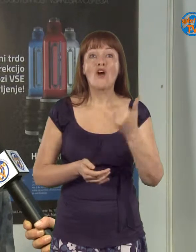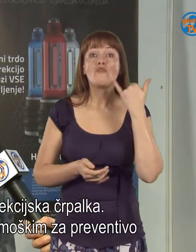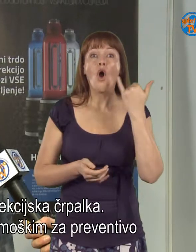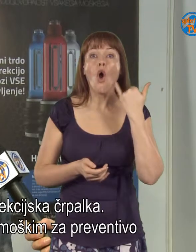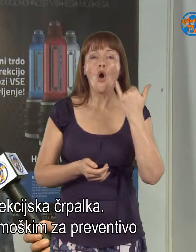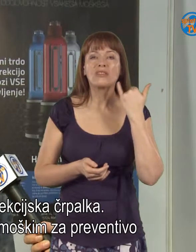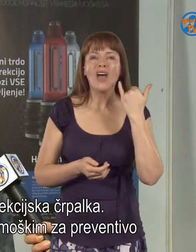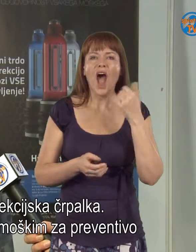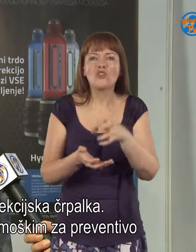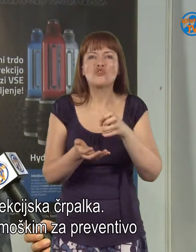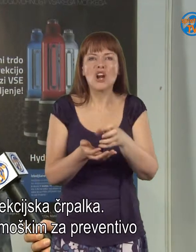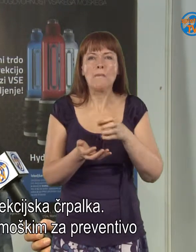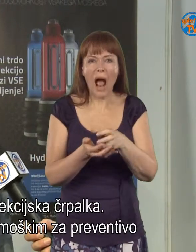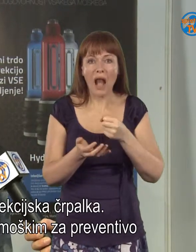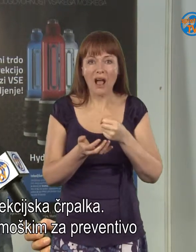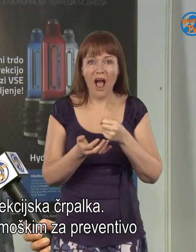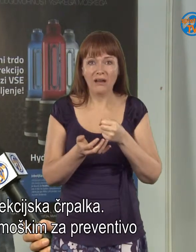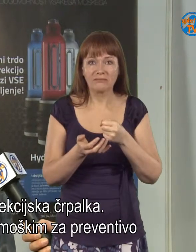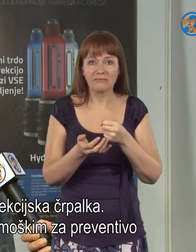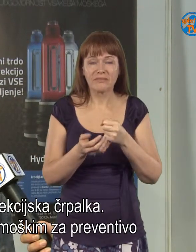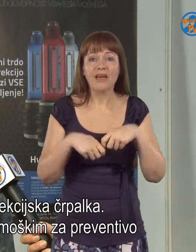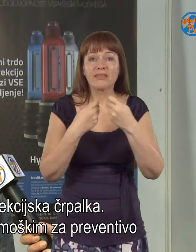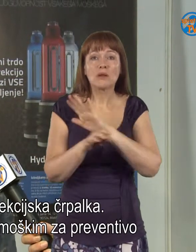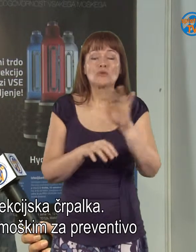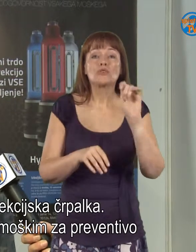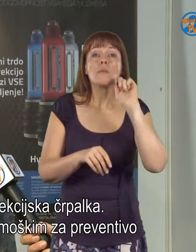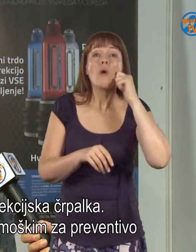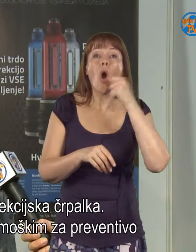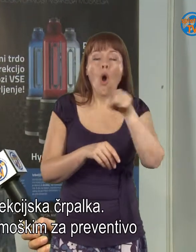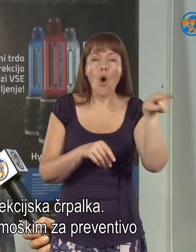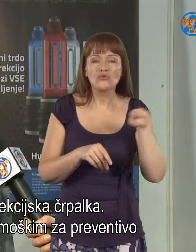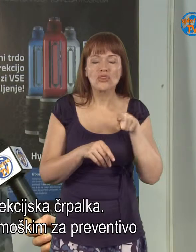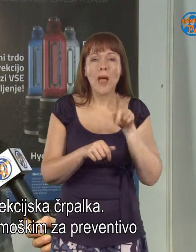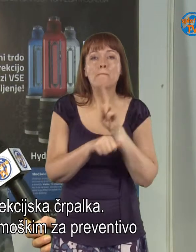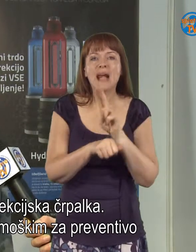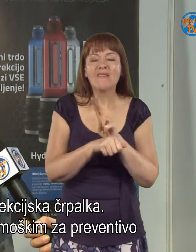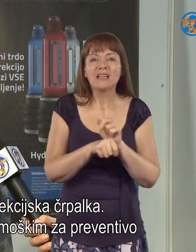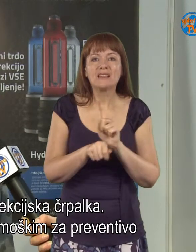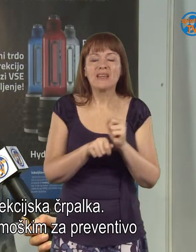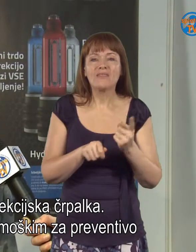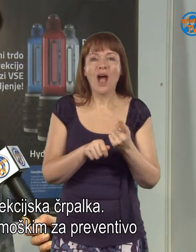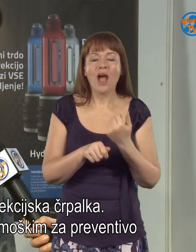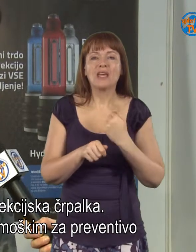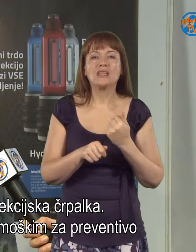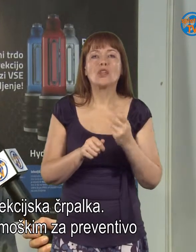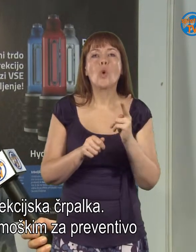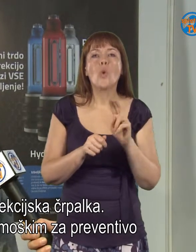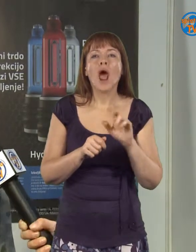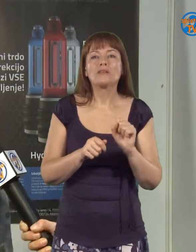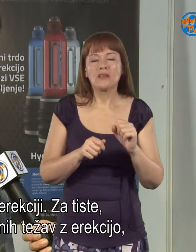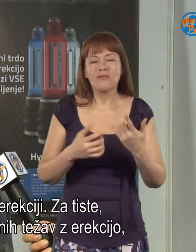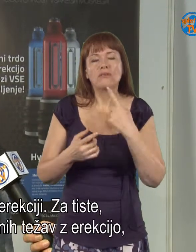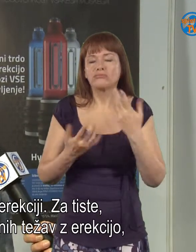To je vodna erekcijska črpalka. Namenjen je vsem moškim, in sicer za preventivo in za kurativo